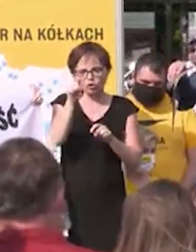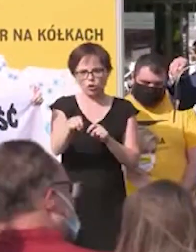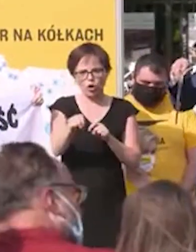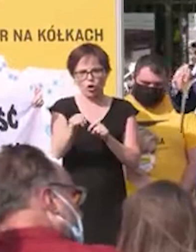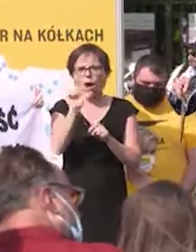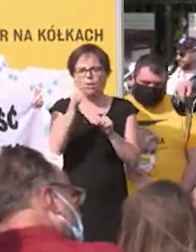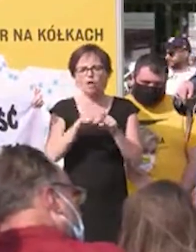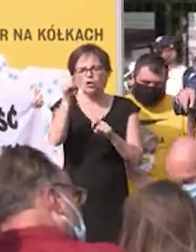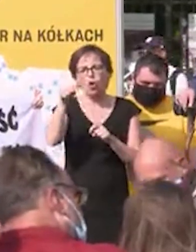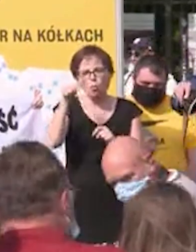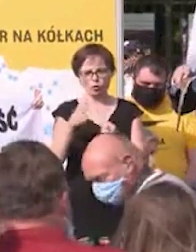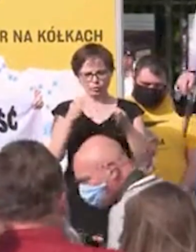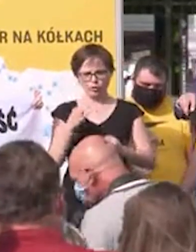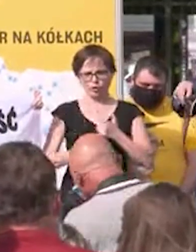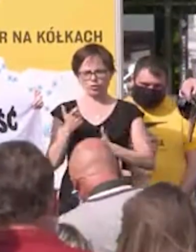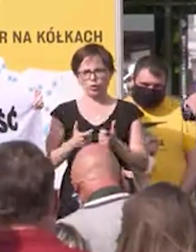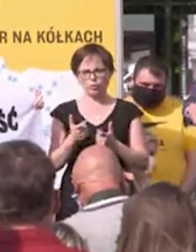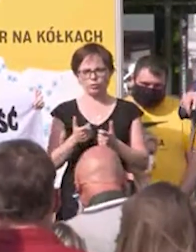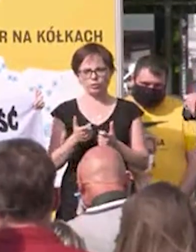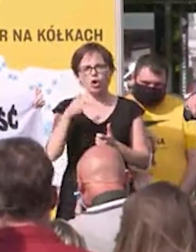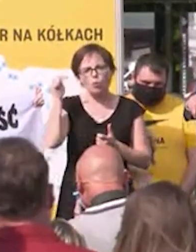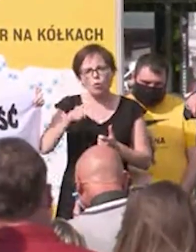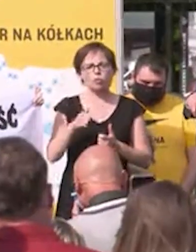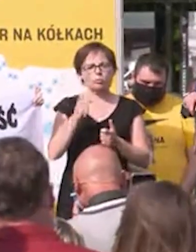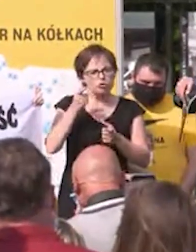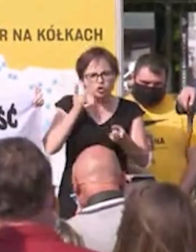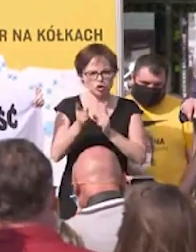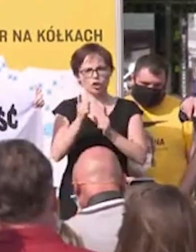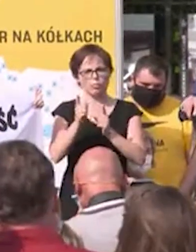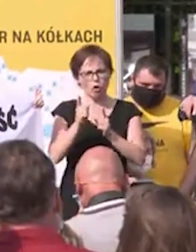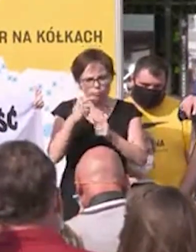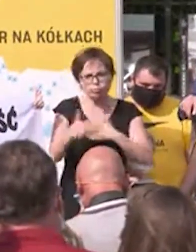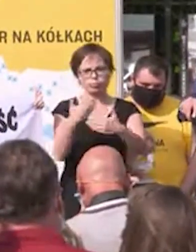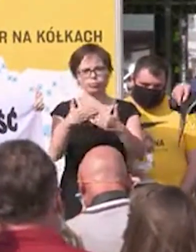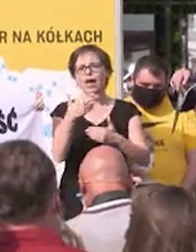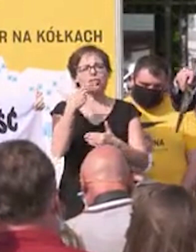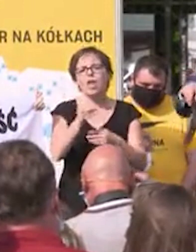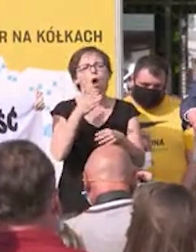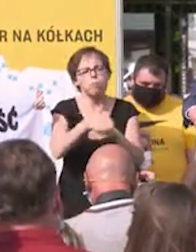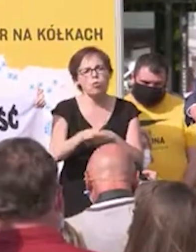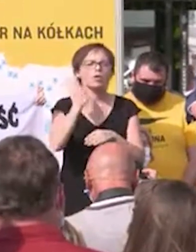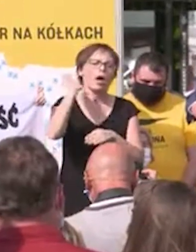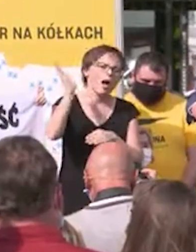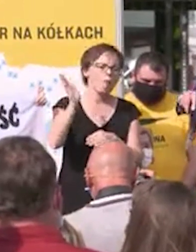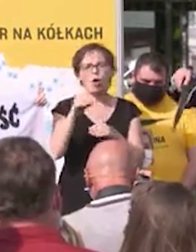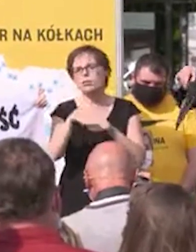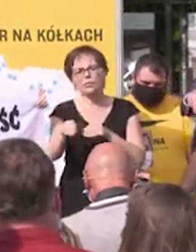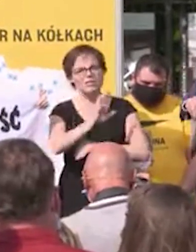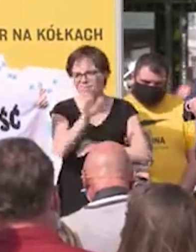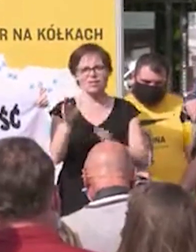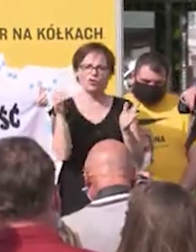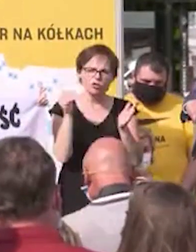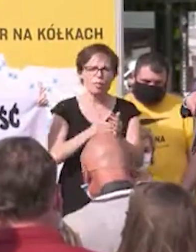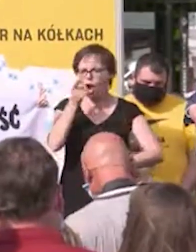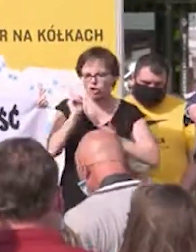krok musimy zrobić już dzisiaj. I iść jak najszybciej tą drogą. Nie opóźniać jej, tylko robić wszystko, co możliwe, żeby